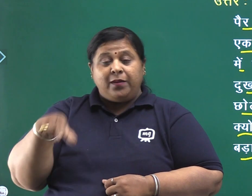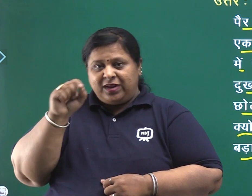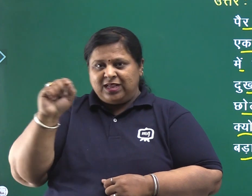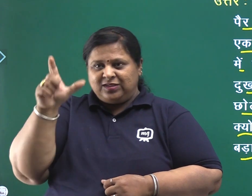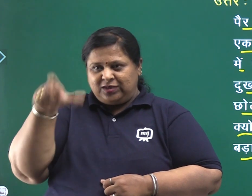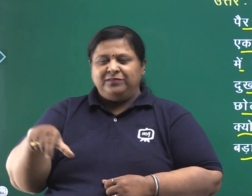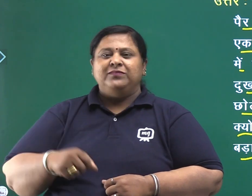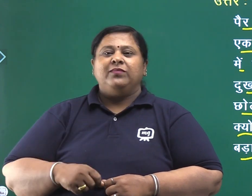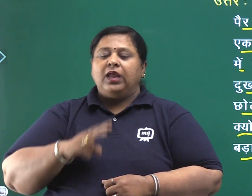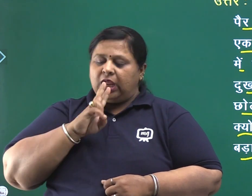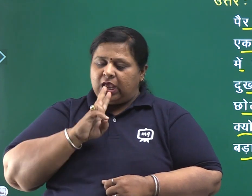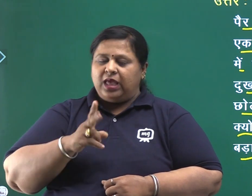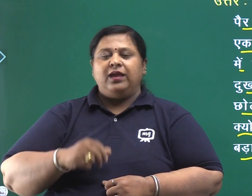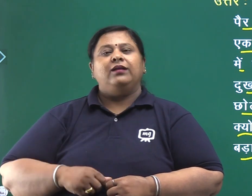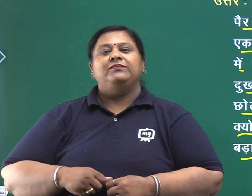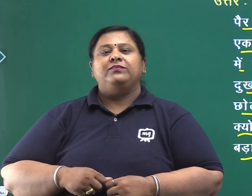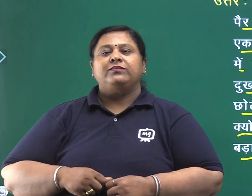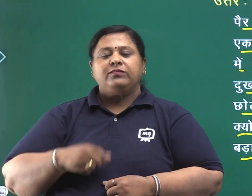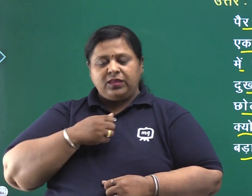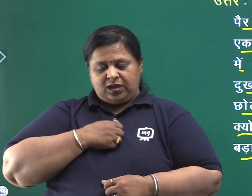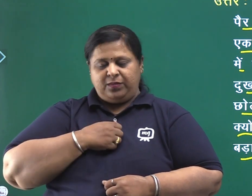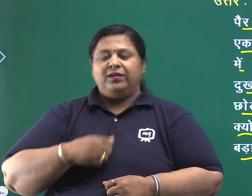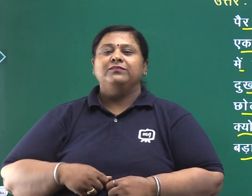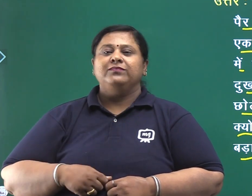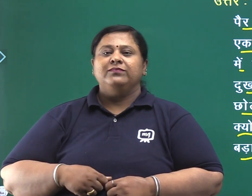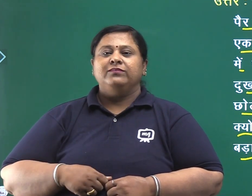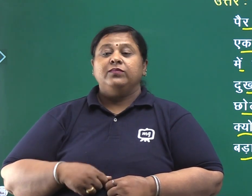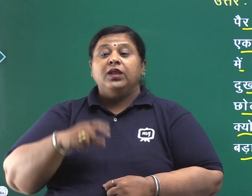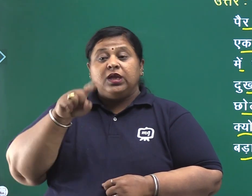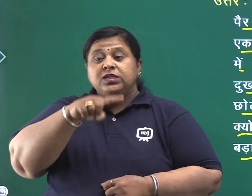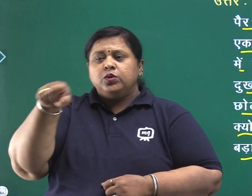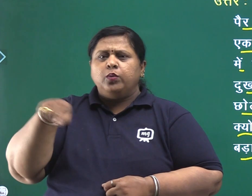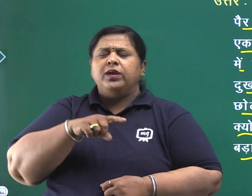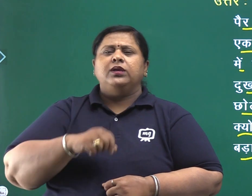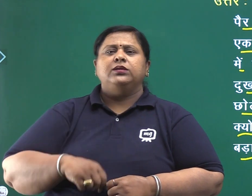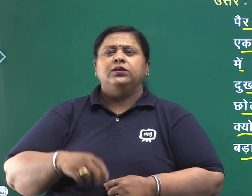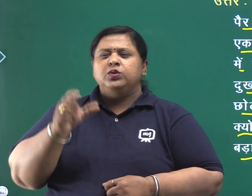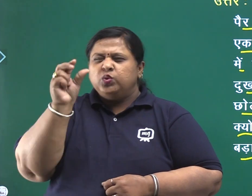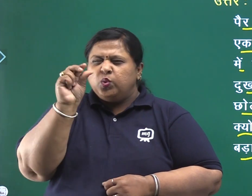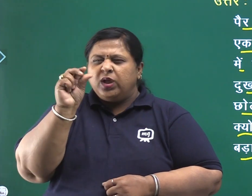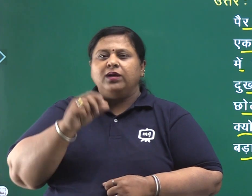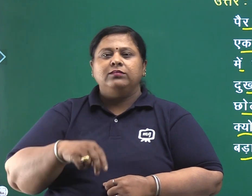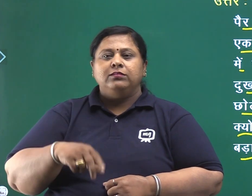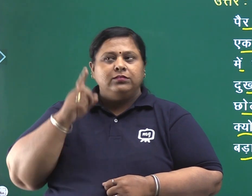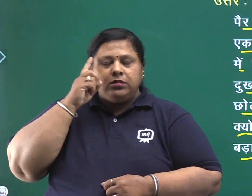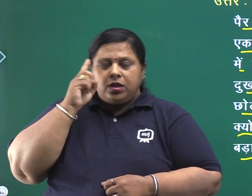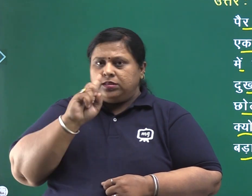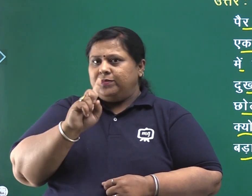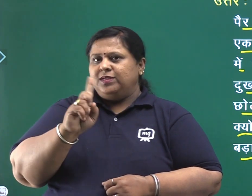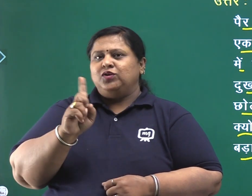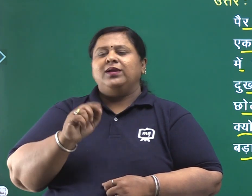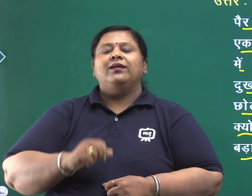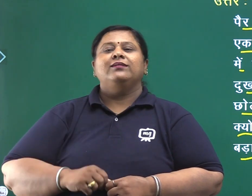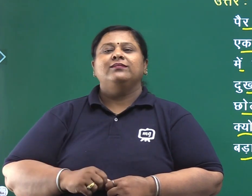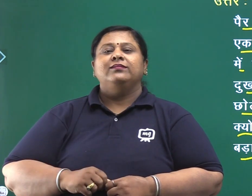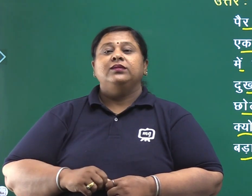जी कह रहे हैं कि हमको किसी को भी छोटा नहीं समझना